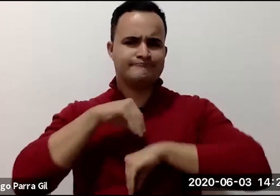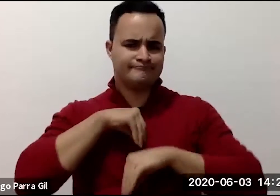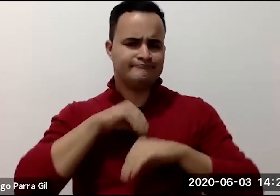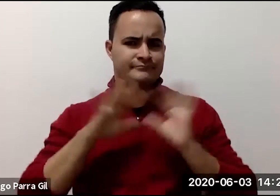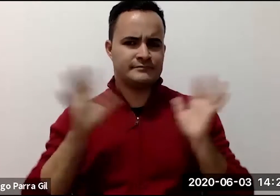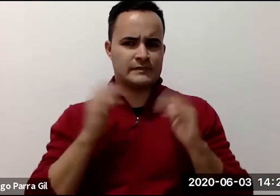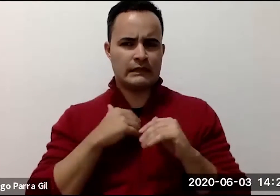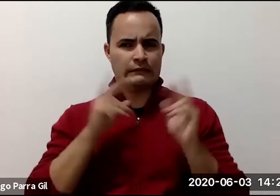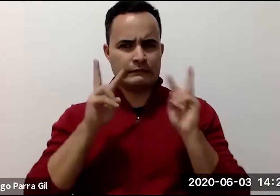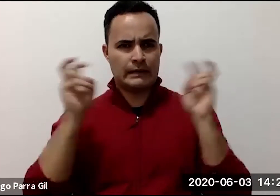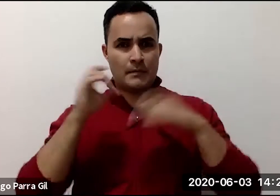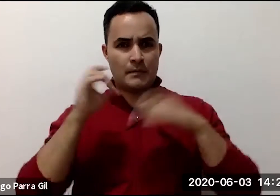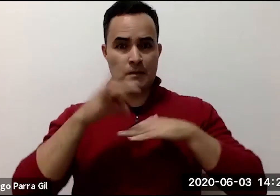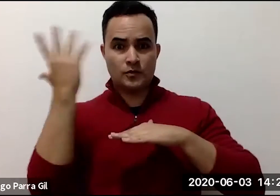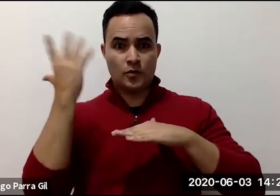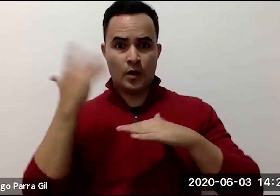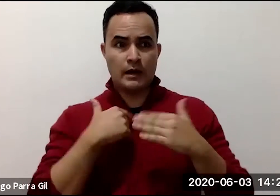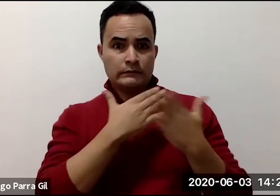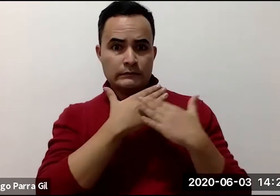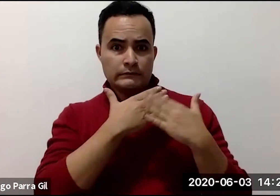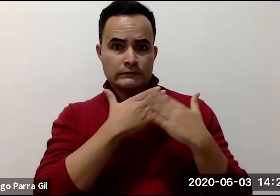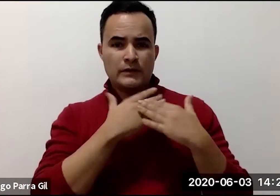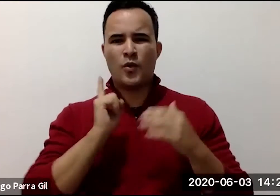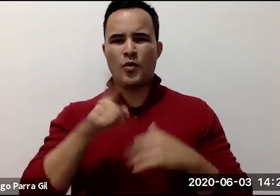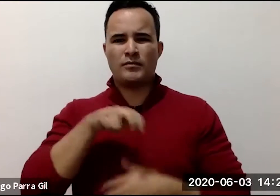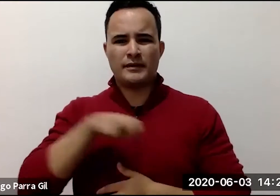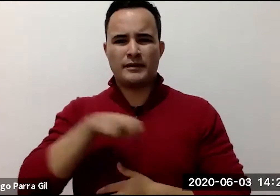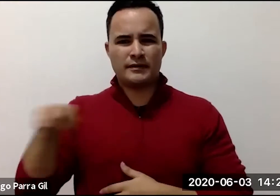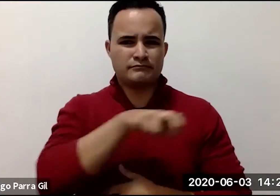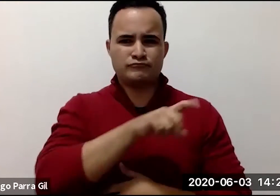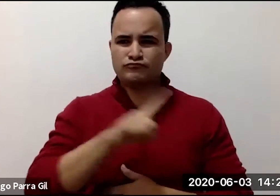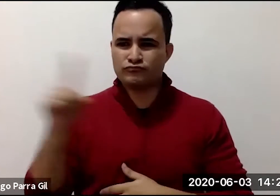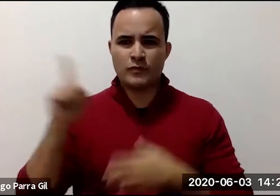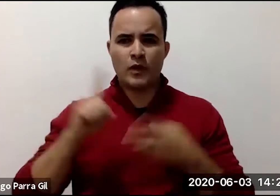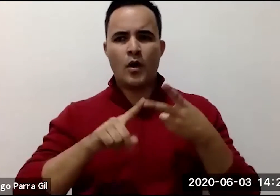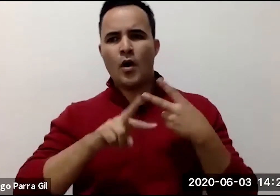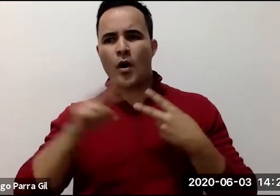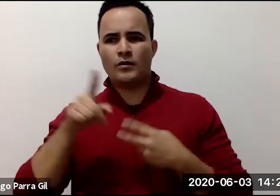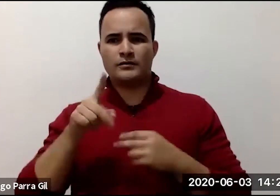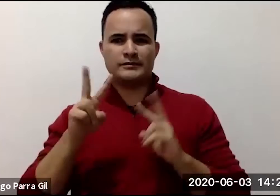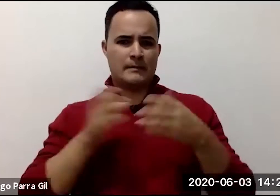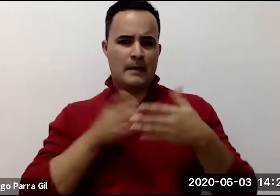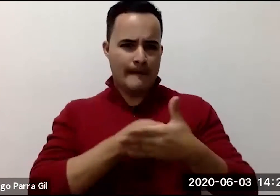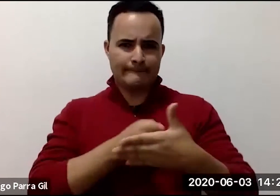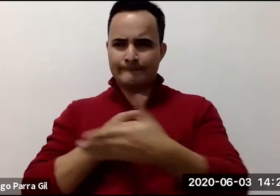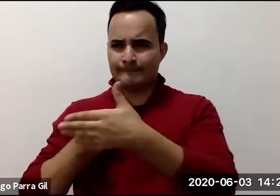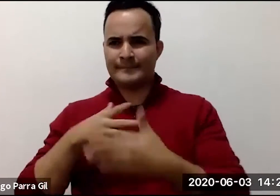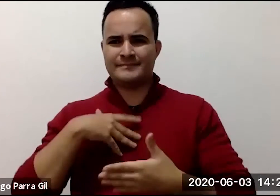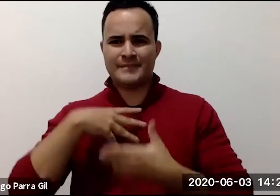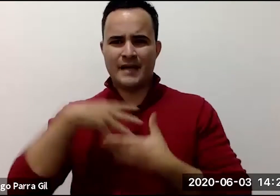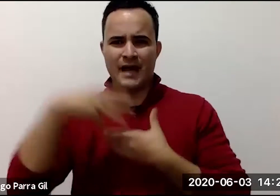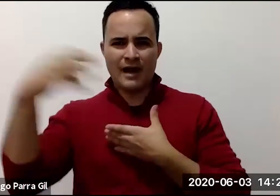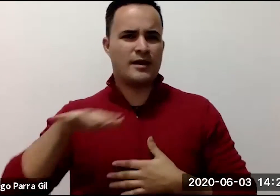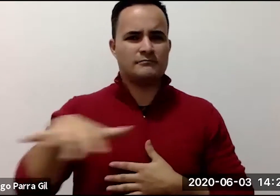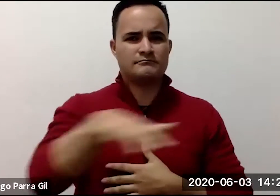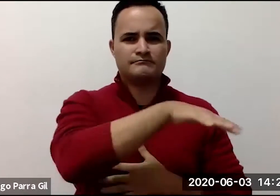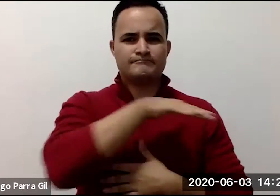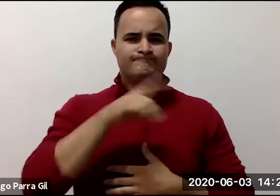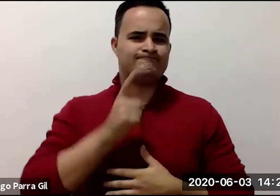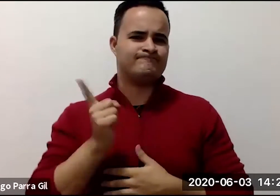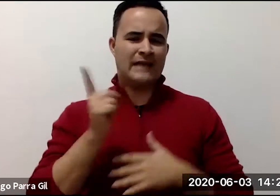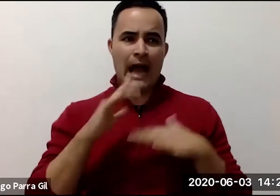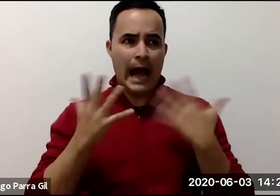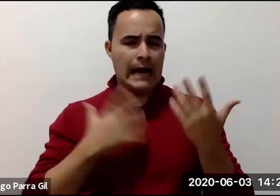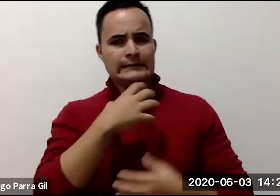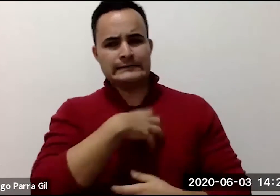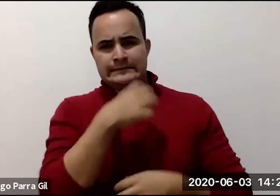transmisiones virtuales por problemas de movilidad, desplazamiento o barreras de accesibilidad hacia afuera, también ya la estábamos solicitando. Pero